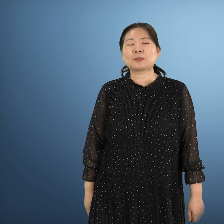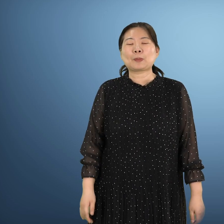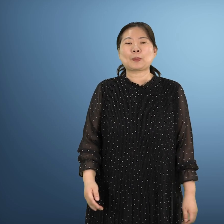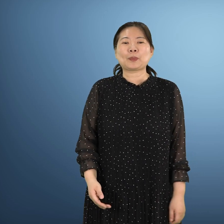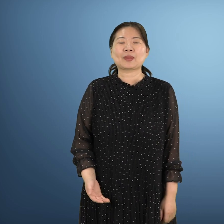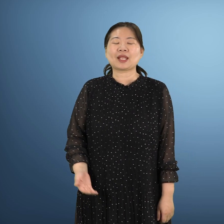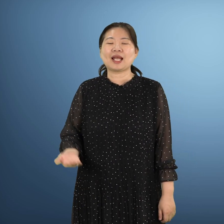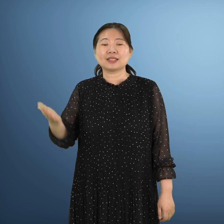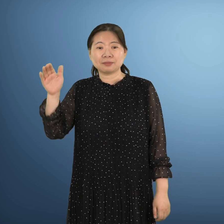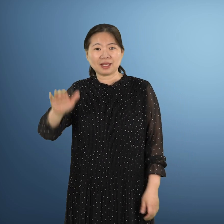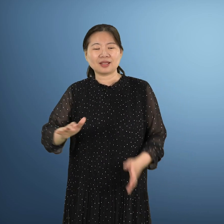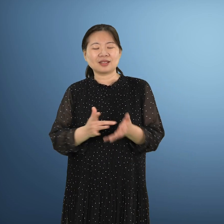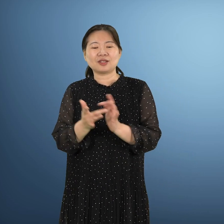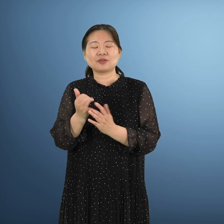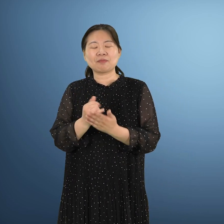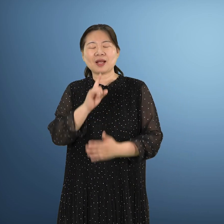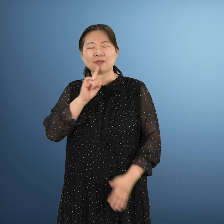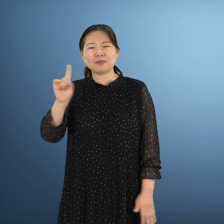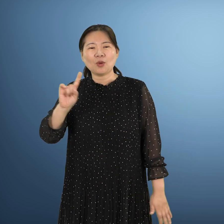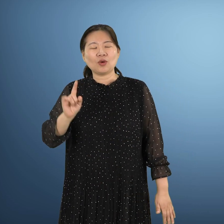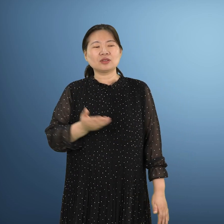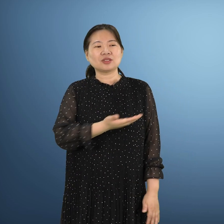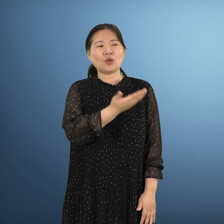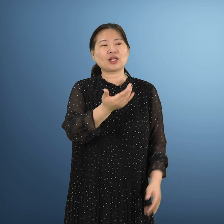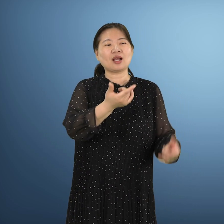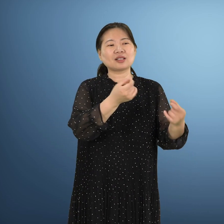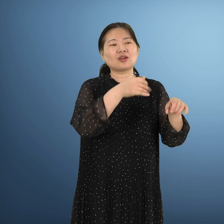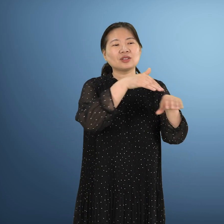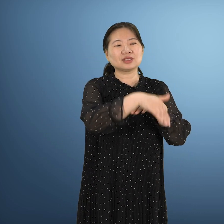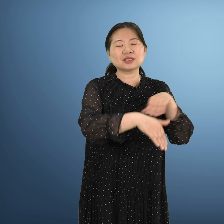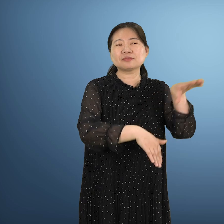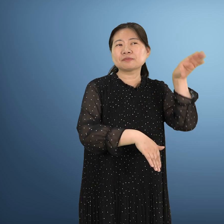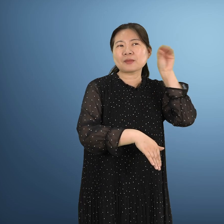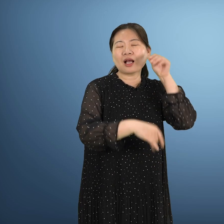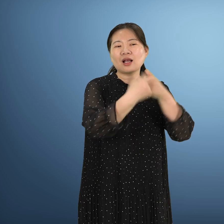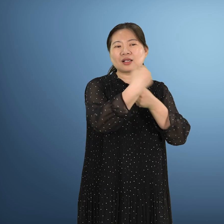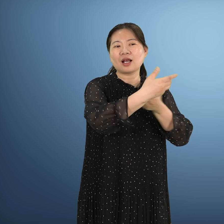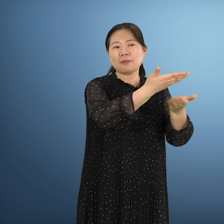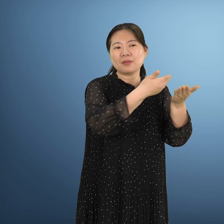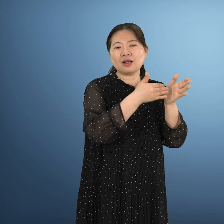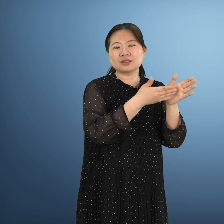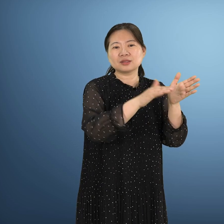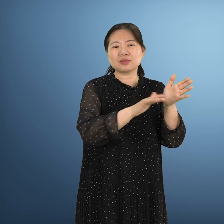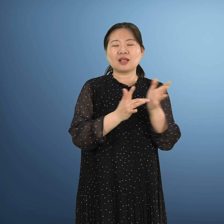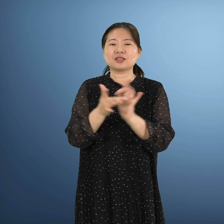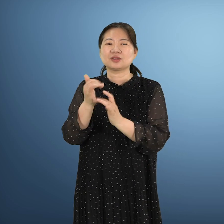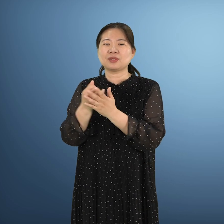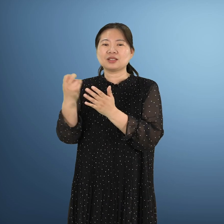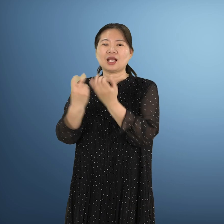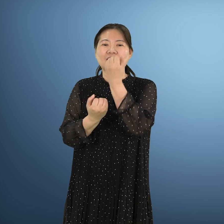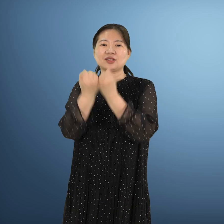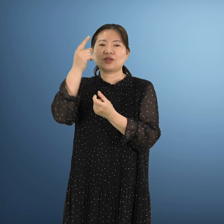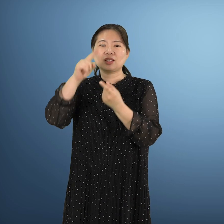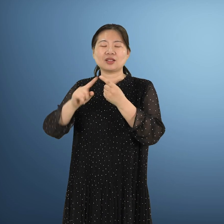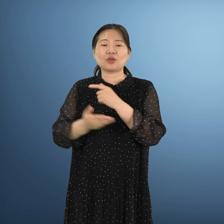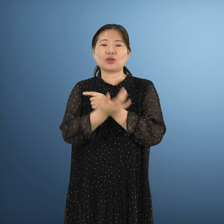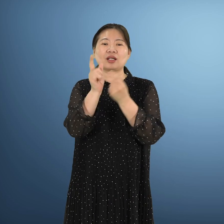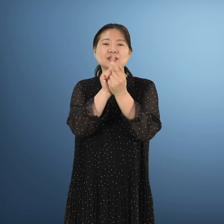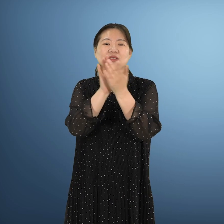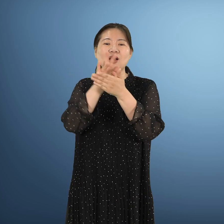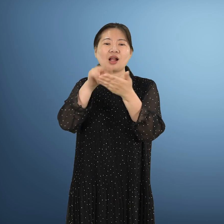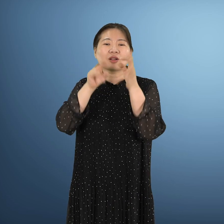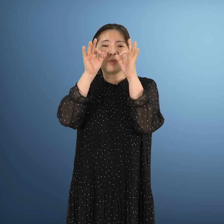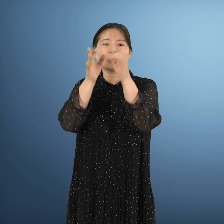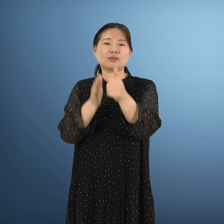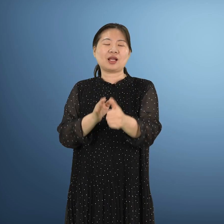근데 예수님은 뭐라 그랬어요? 너희가 그렇게 들었지만 예수님의 재해석을 여러분들이 한번 읽어보십시오.